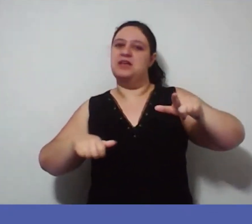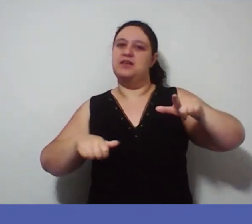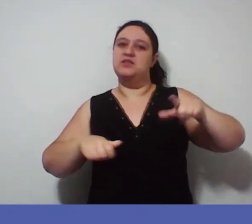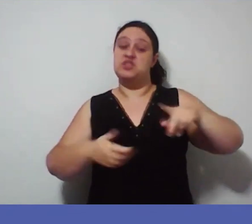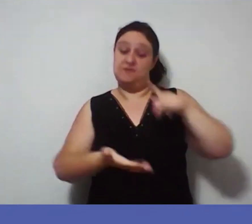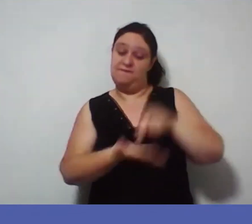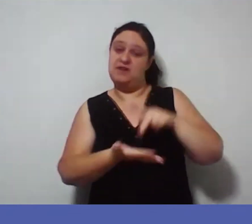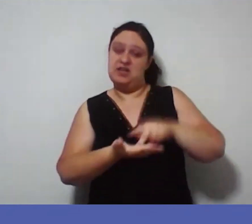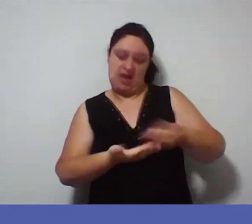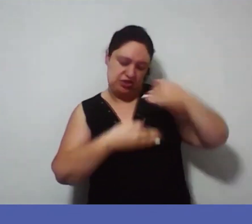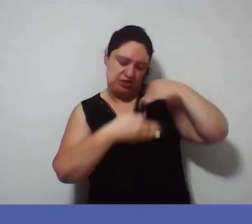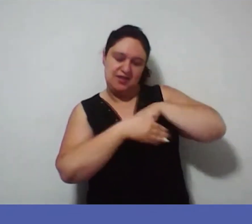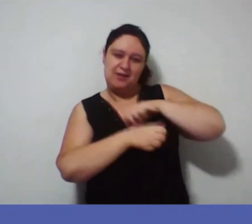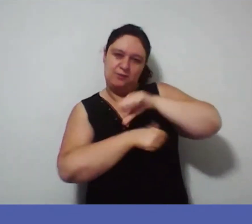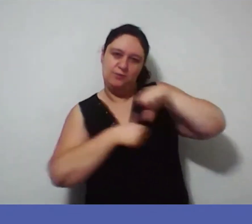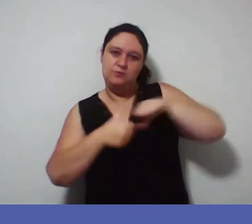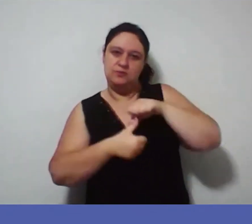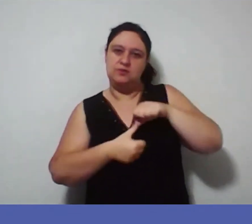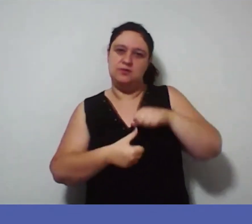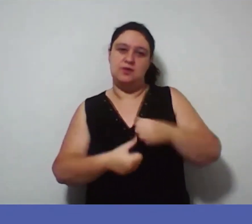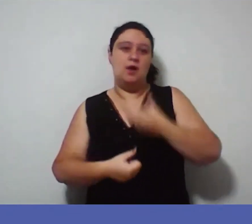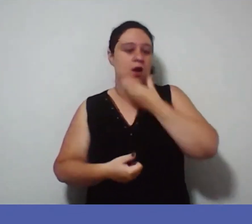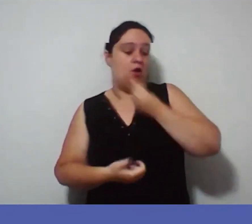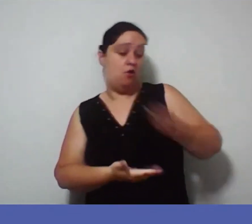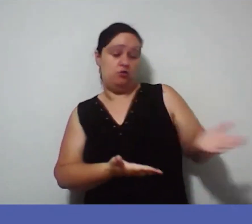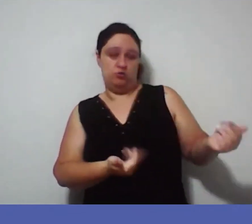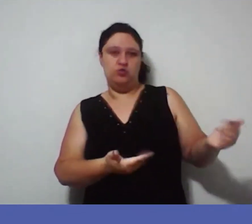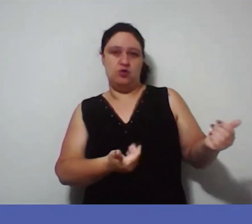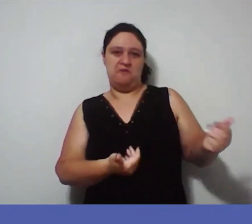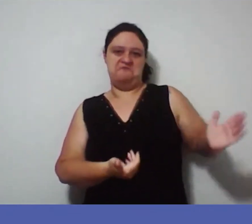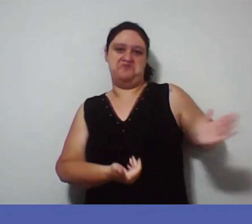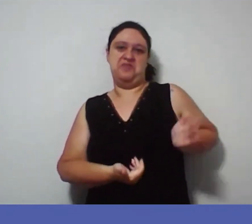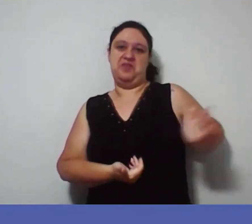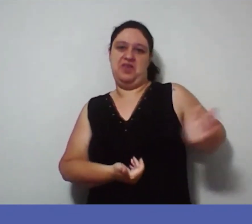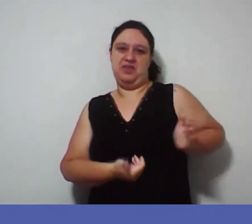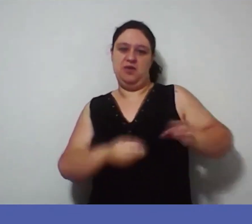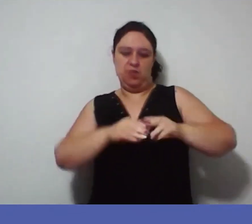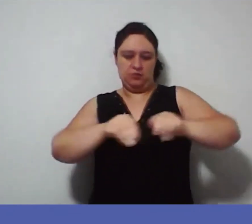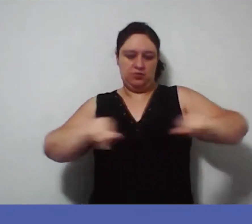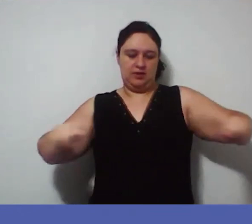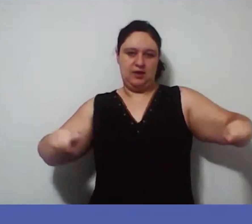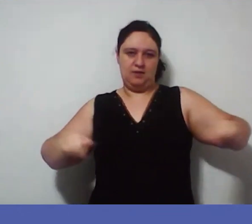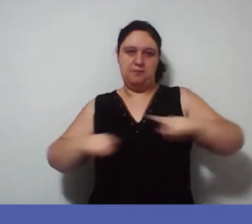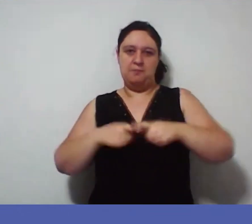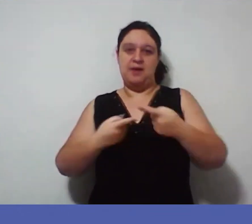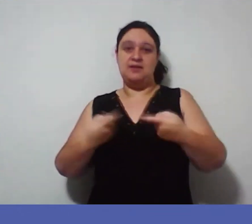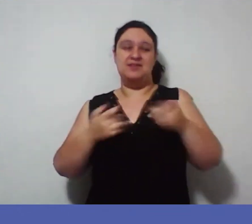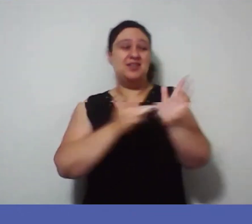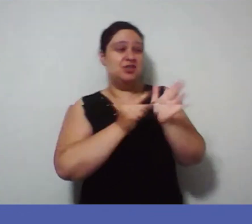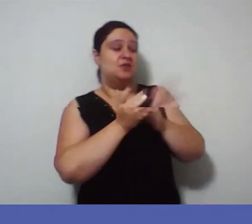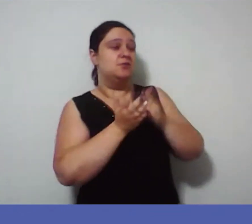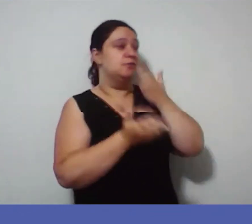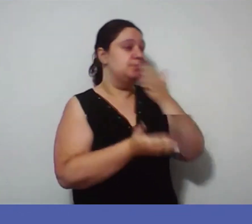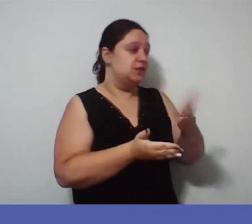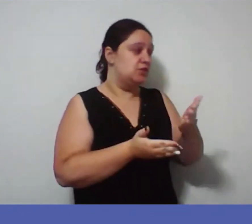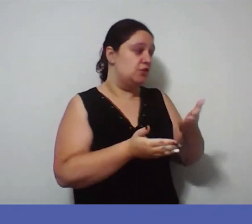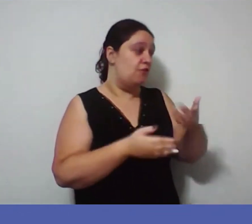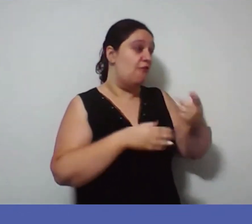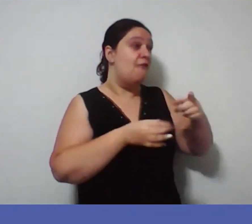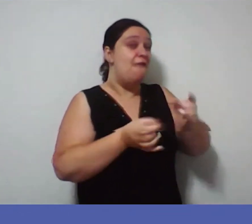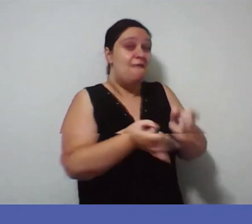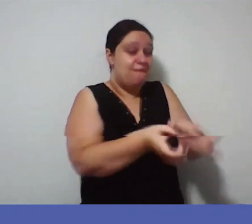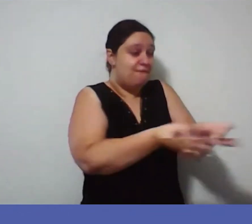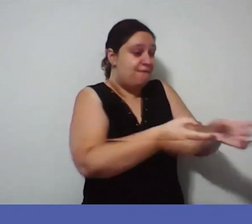propriedades, não passou pelo teste quando Jesus lhe pediu para vender todos os bens aos pobres e terás um